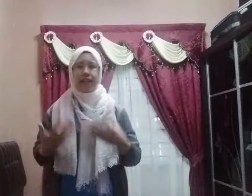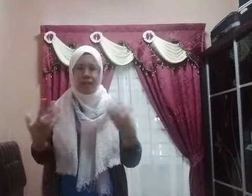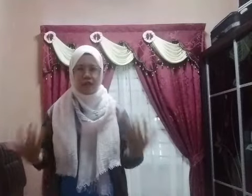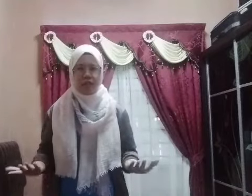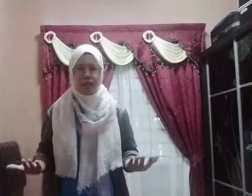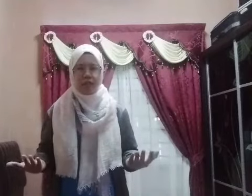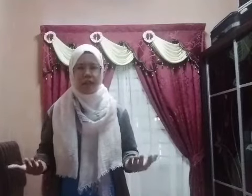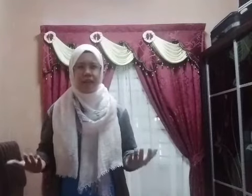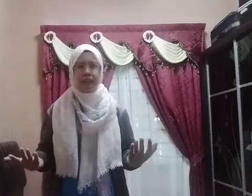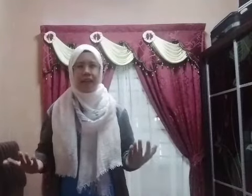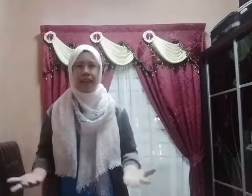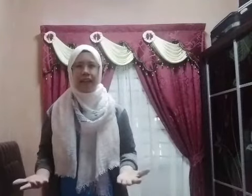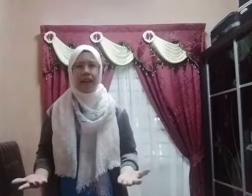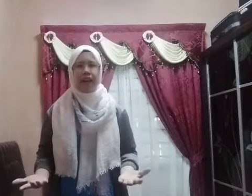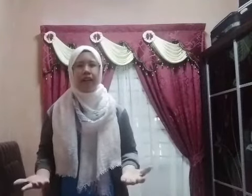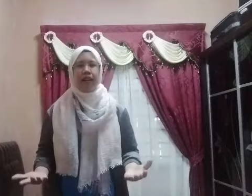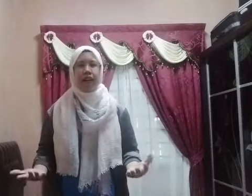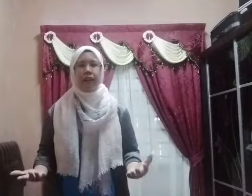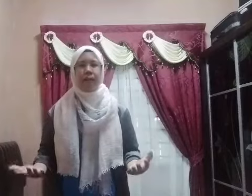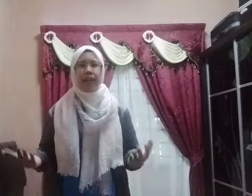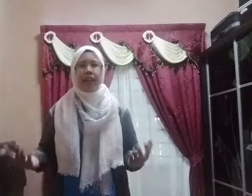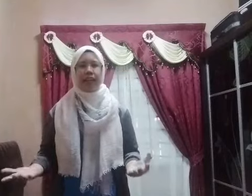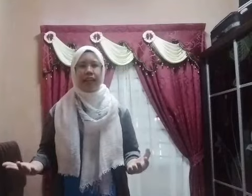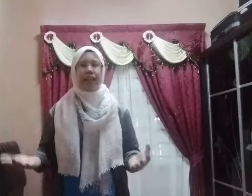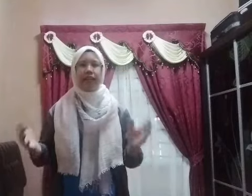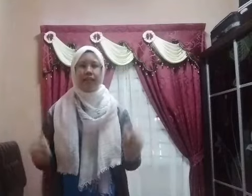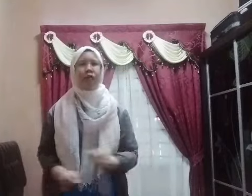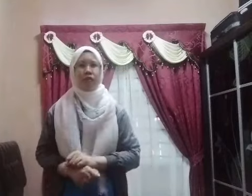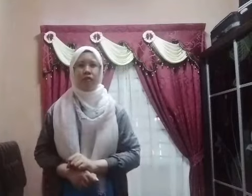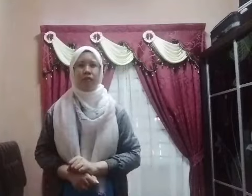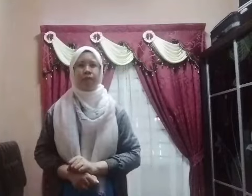kita semua pada masa akan datang mengenai DC motor.